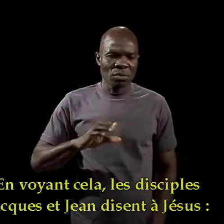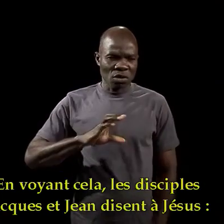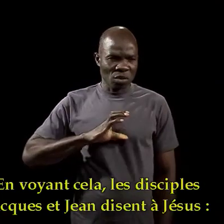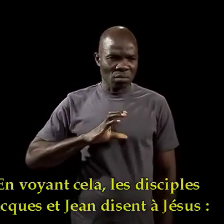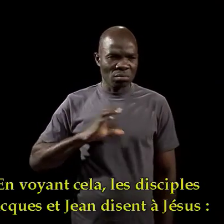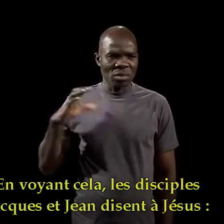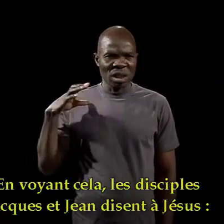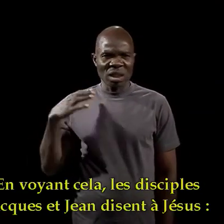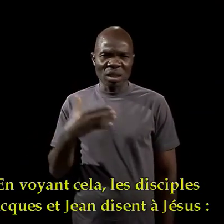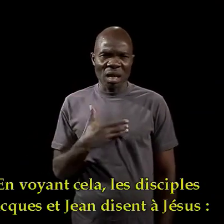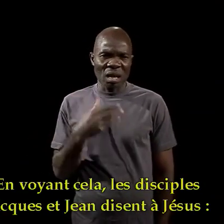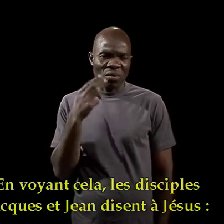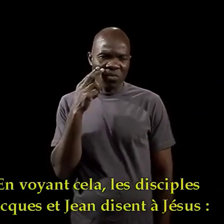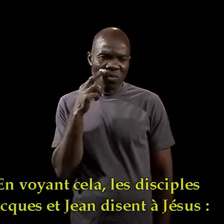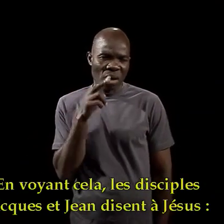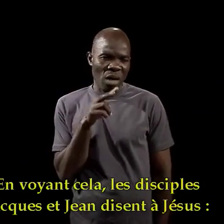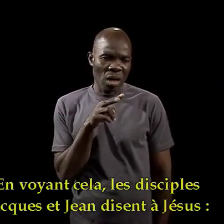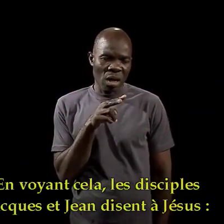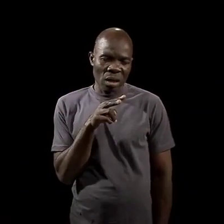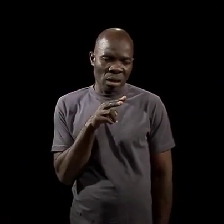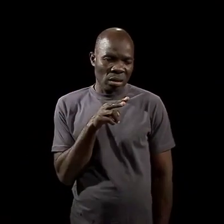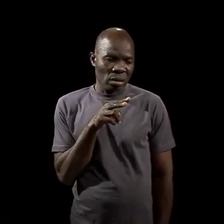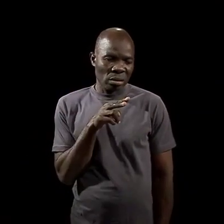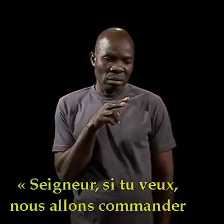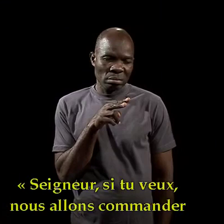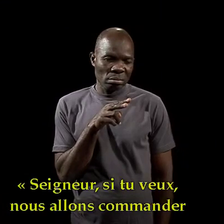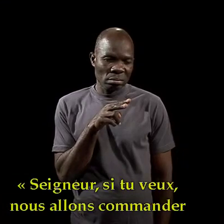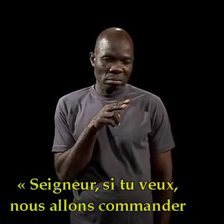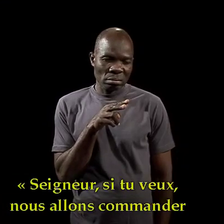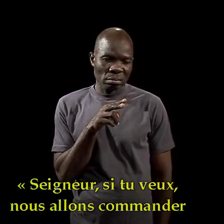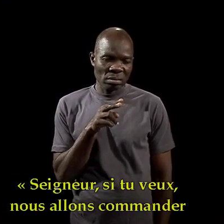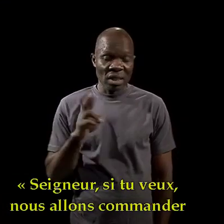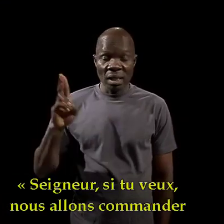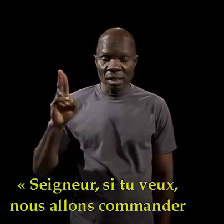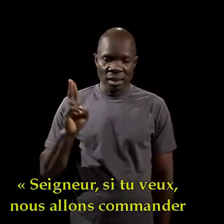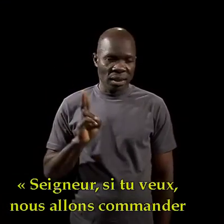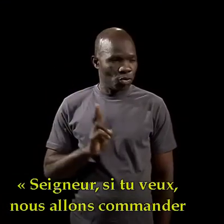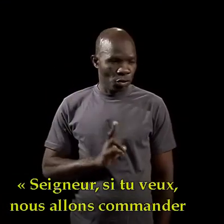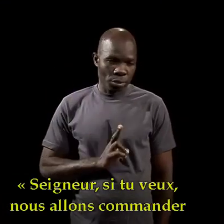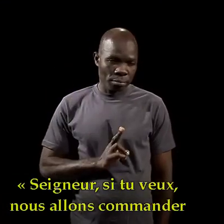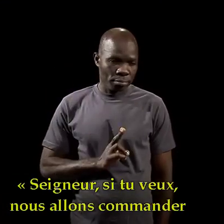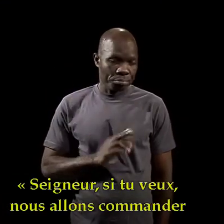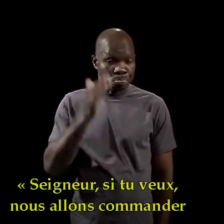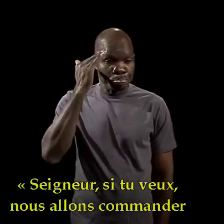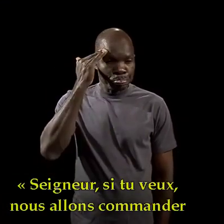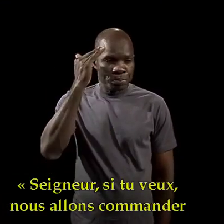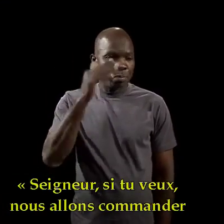En voyant cela, les disciples Jacques et Jean disent à Jésus: Seigneur, si tu veux, nous